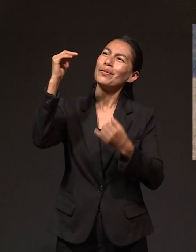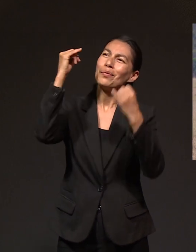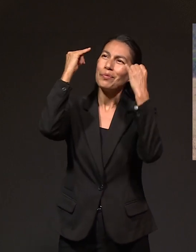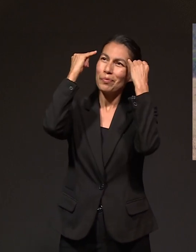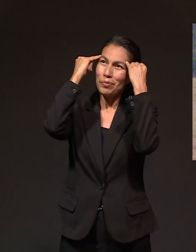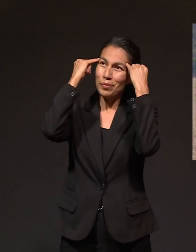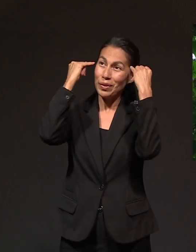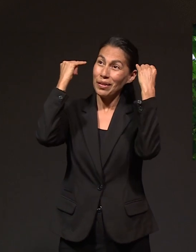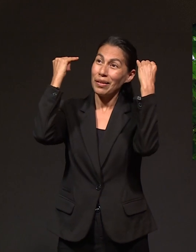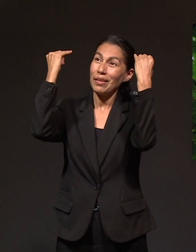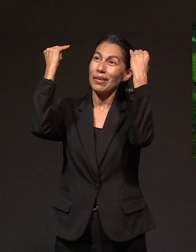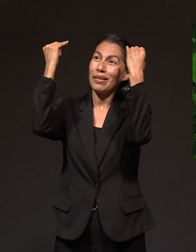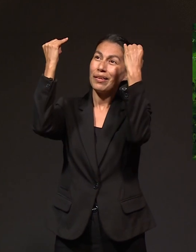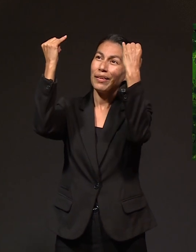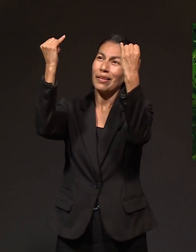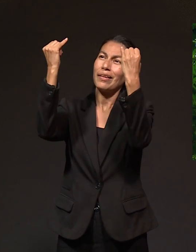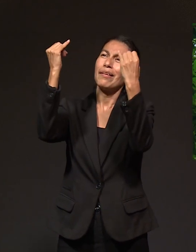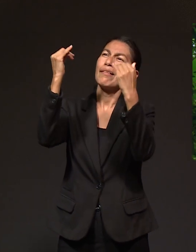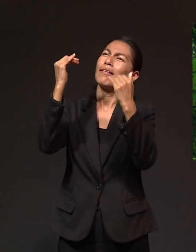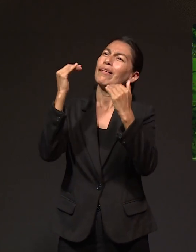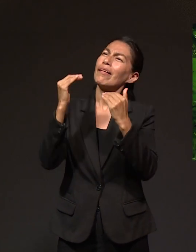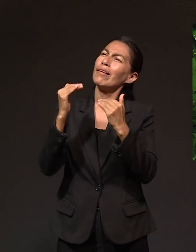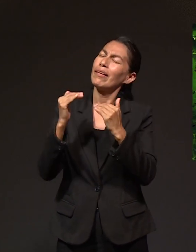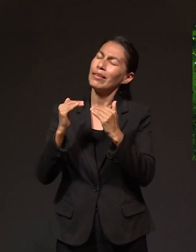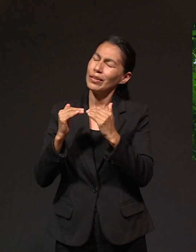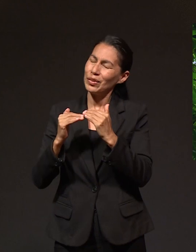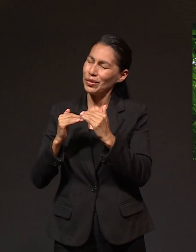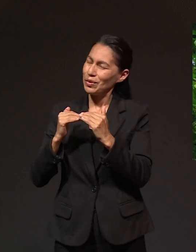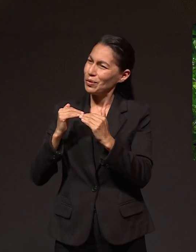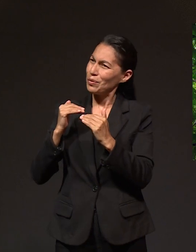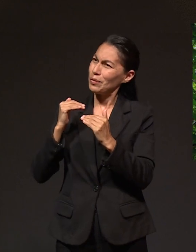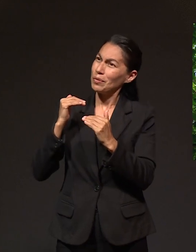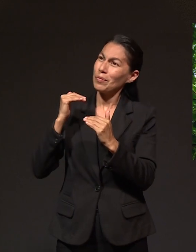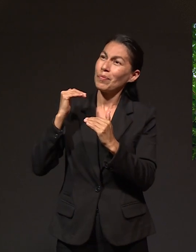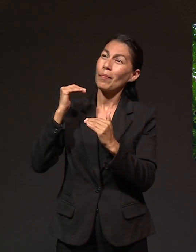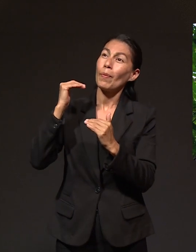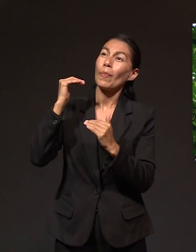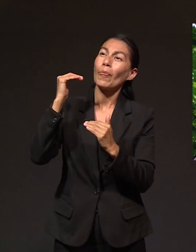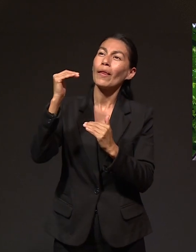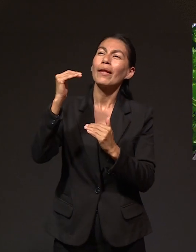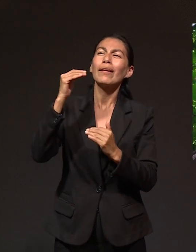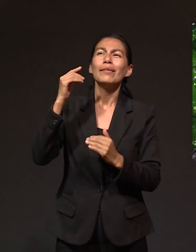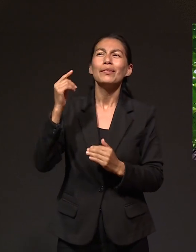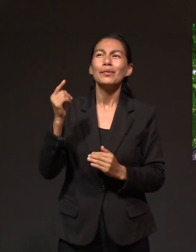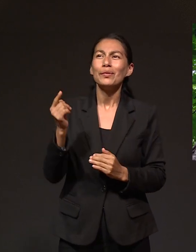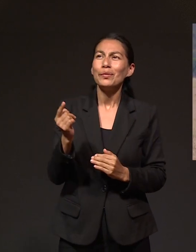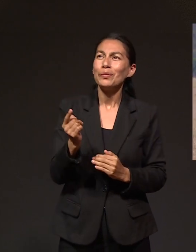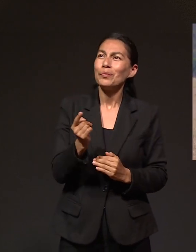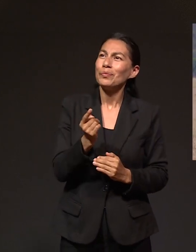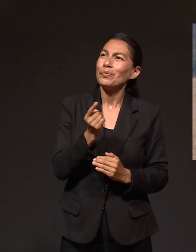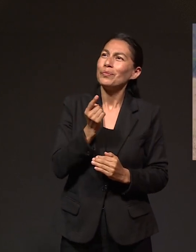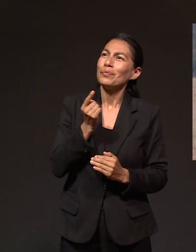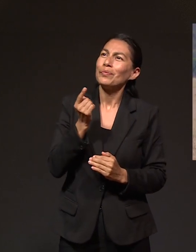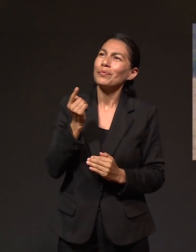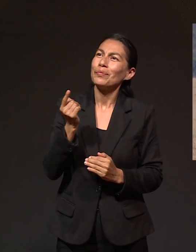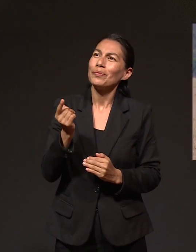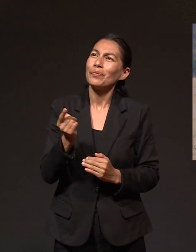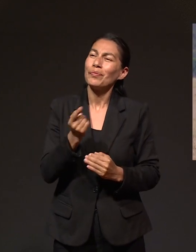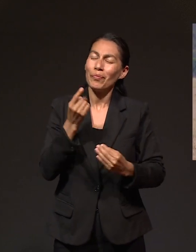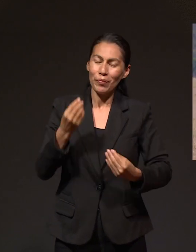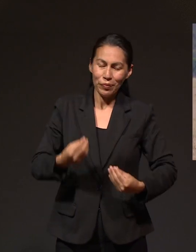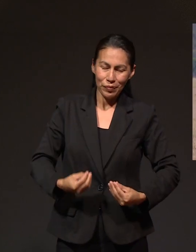Aleluya, su nombre es Jehová, el